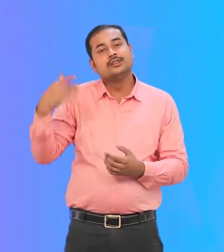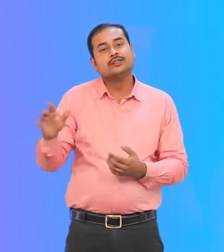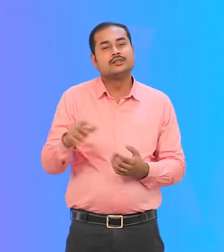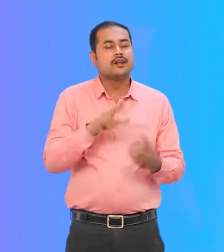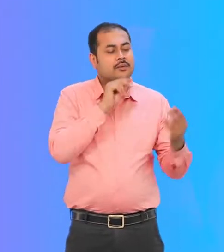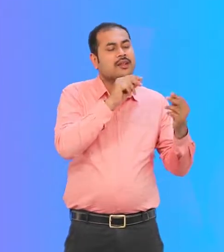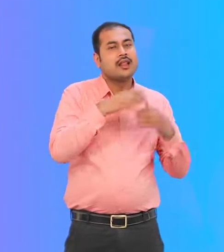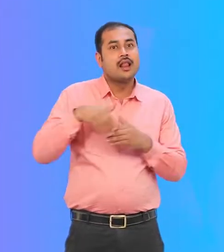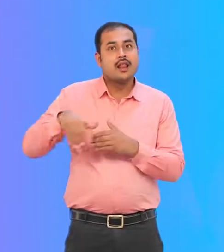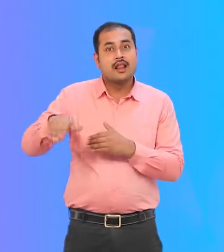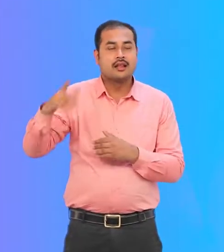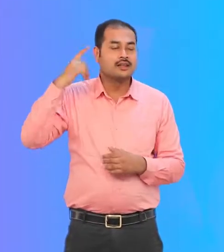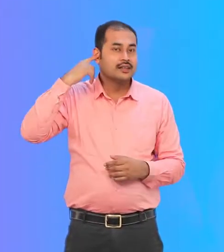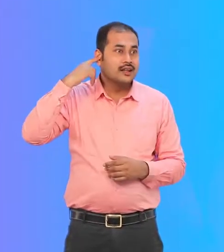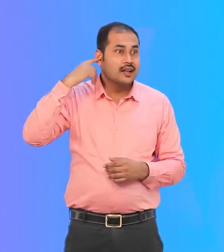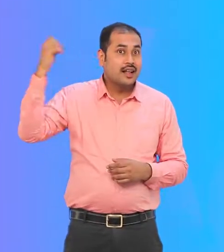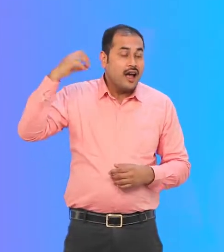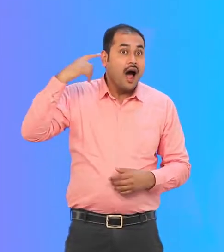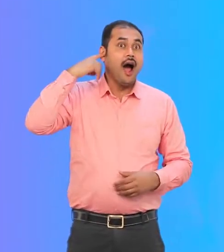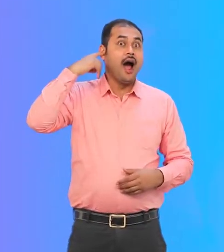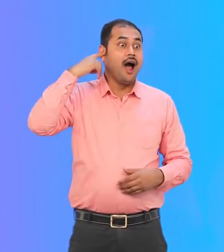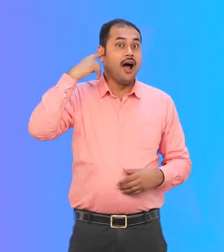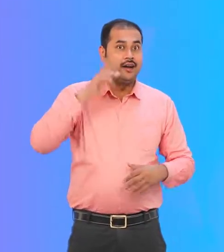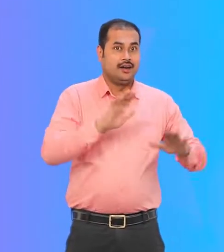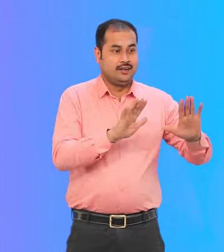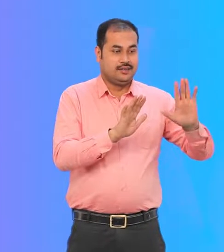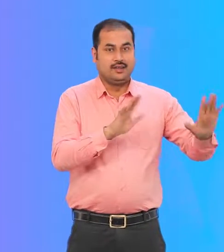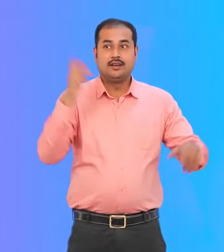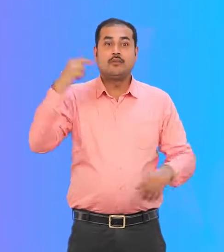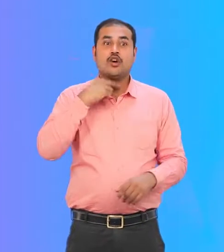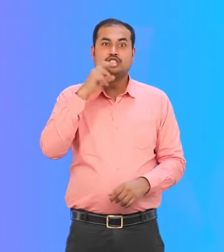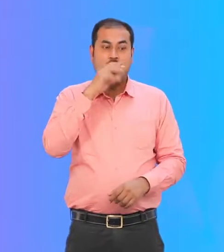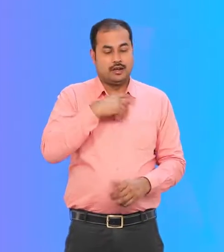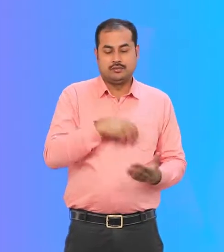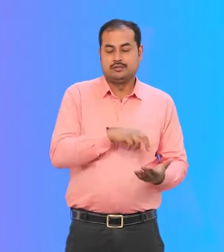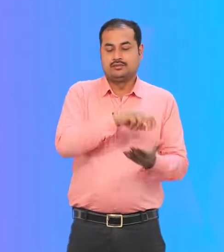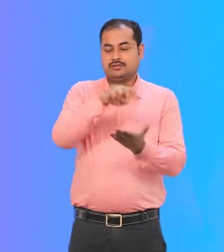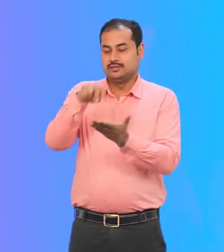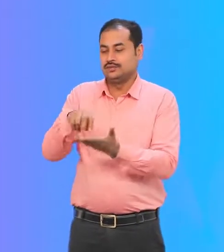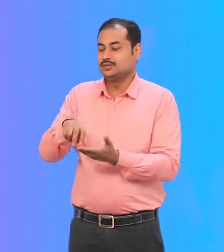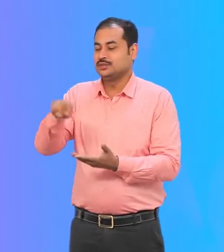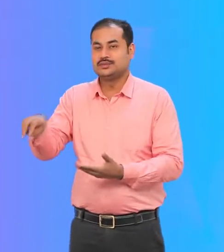उतरना भूल आगे निकल जाते हैं इसे कहते हैं और डियो घोषणा की